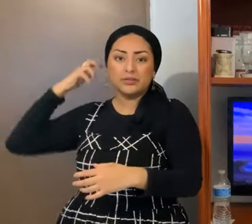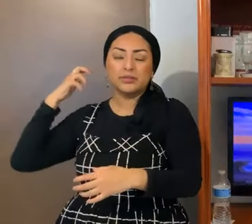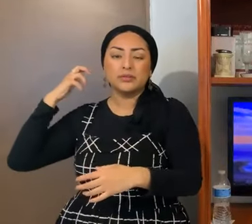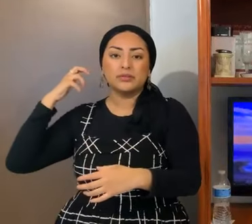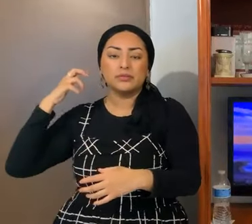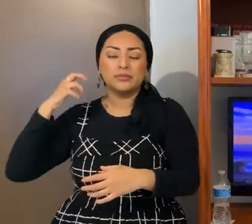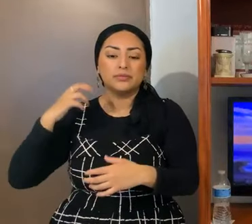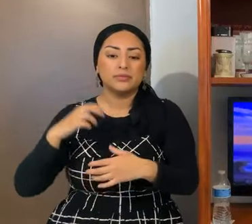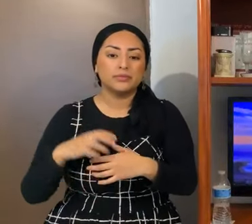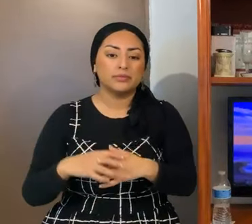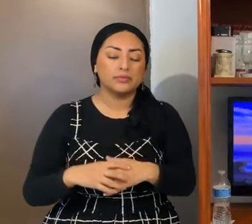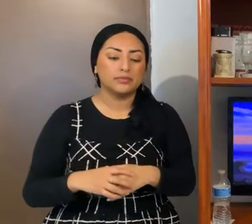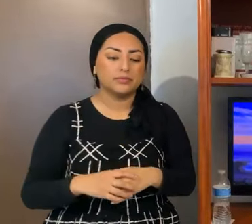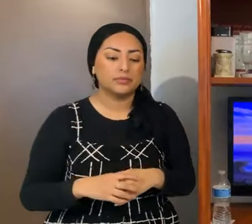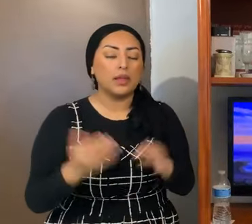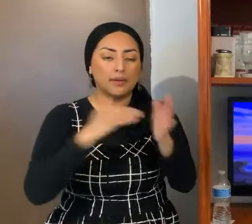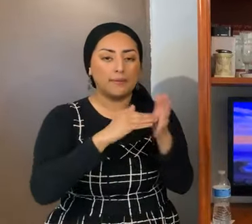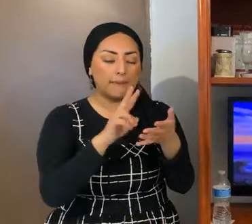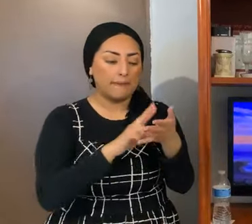Vamos a leerlo despacio.